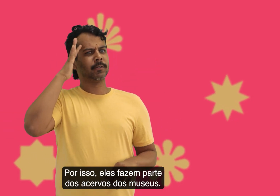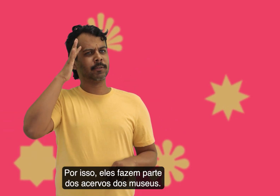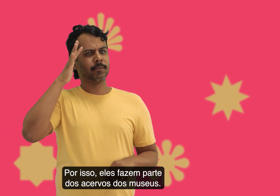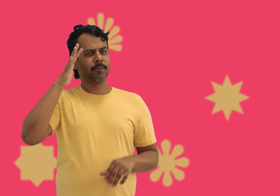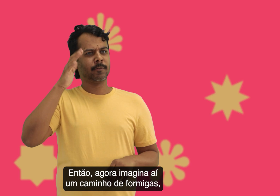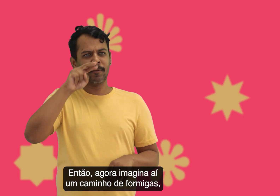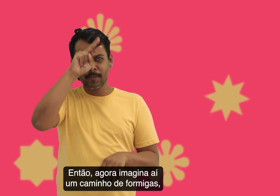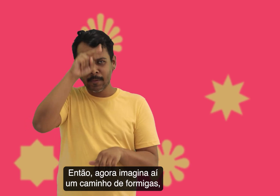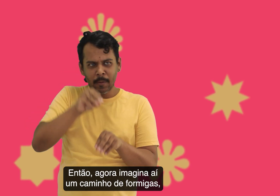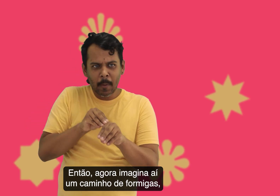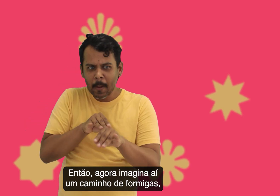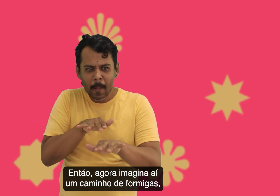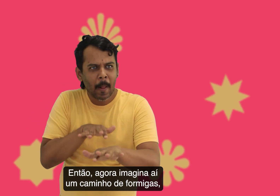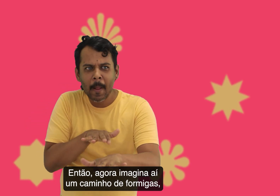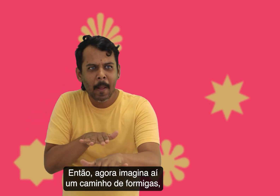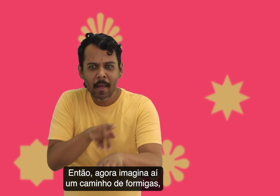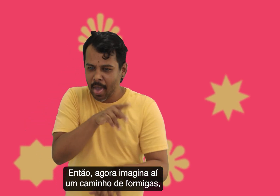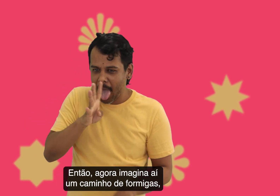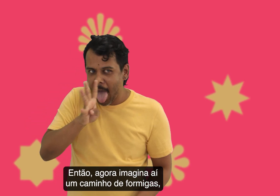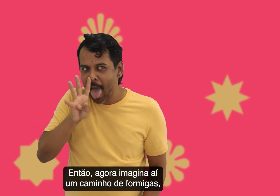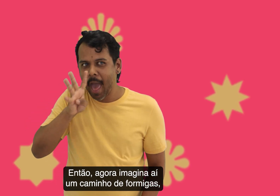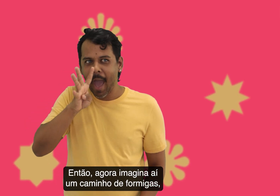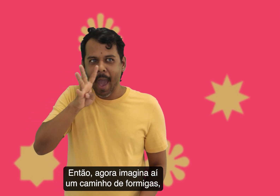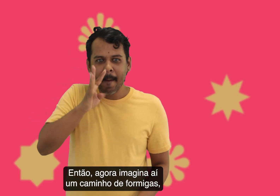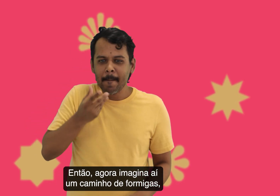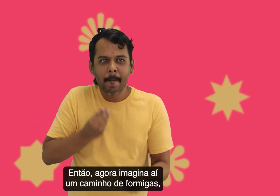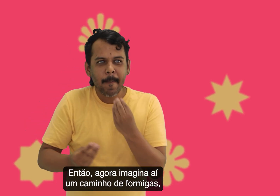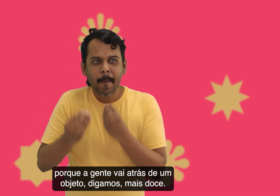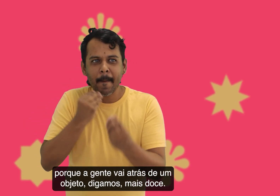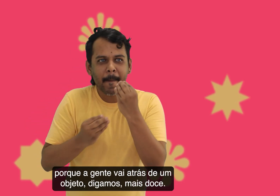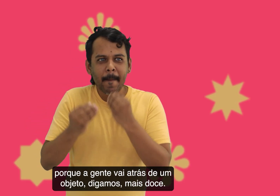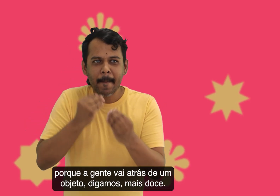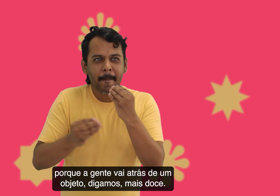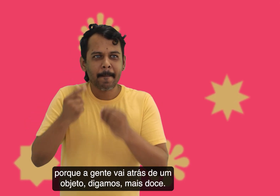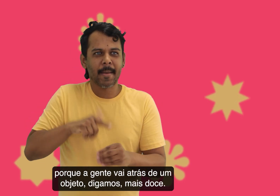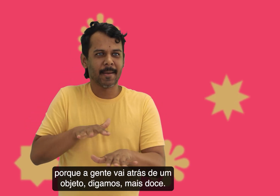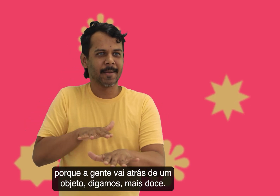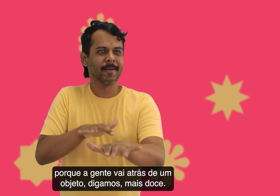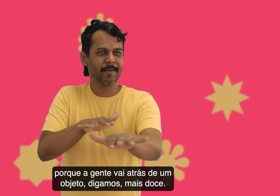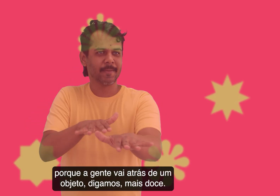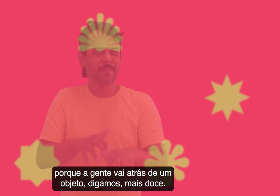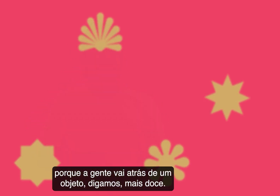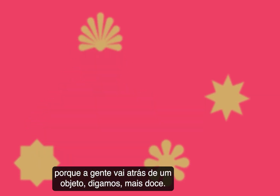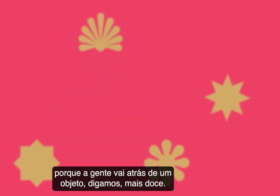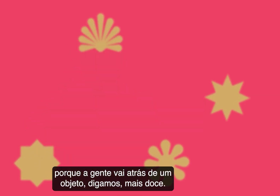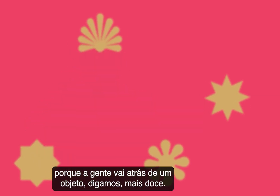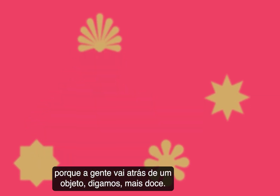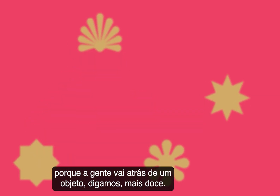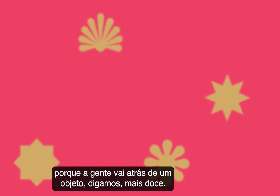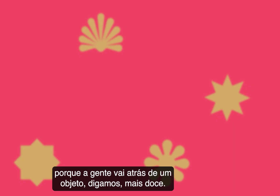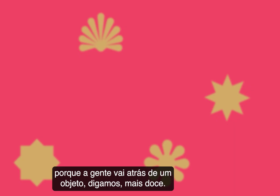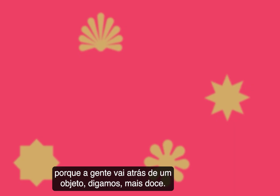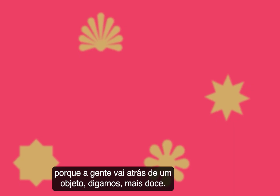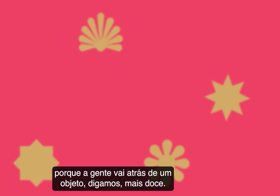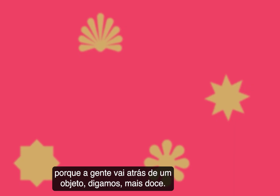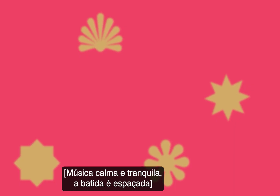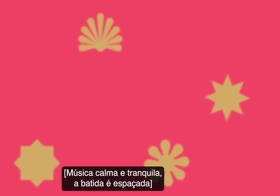museus. Então agora, imagina aí um caminho de formigas, porque a gente vai atrás de um objeto, digamos, mais